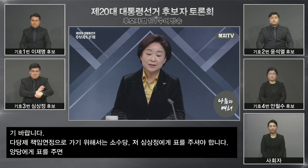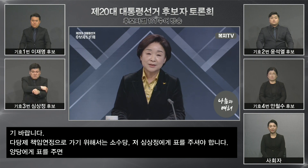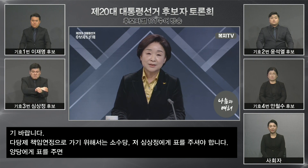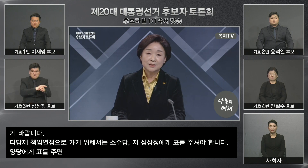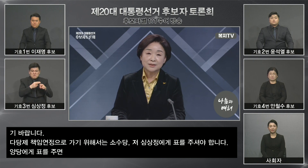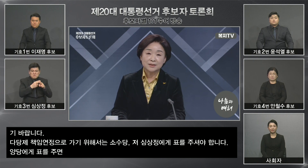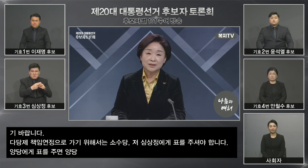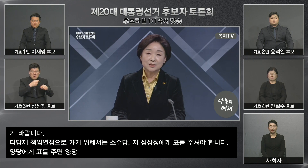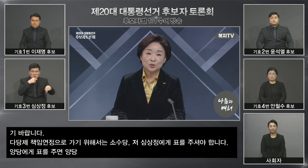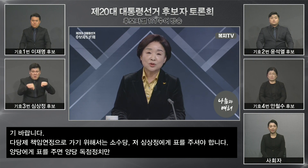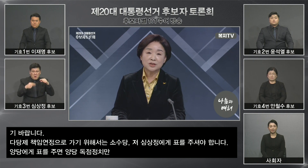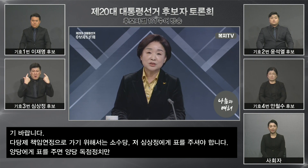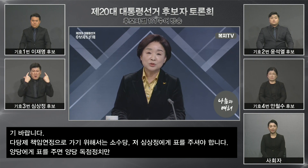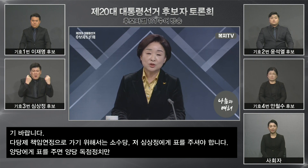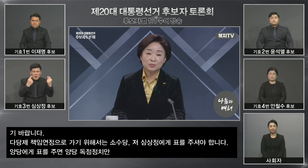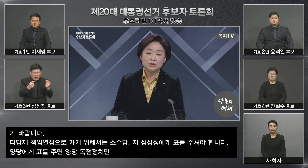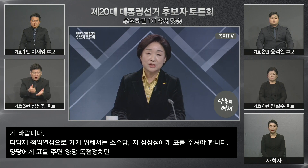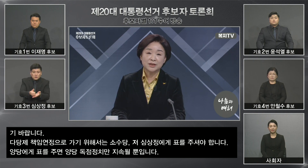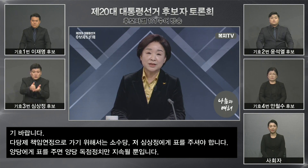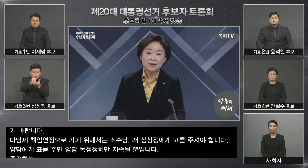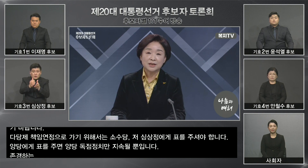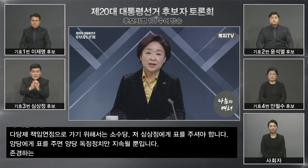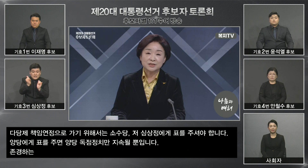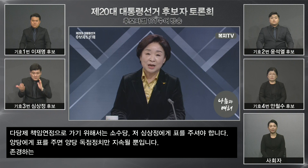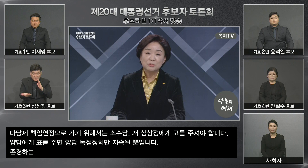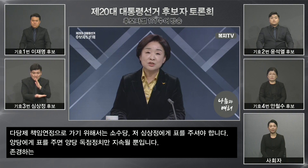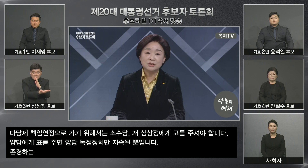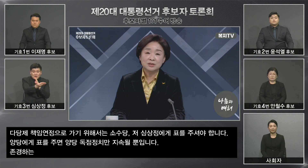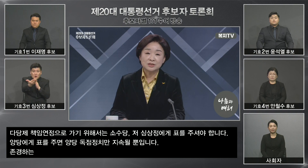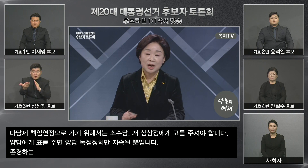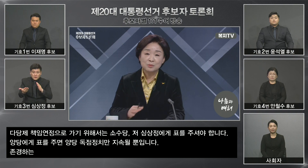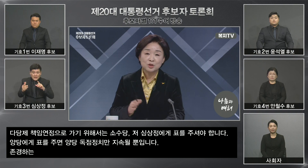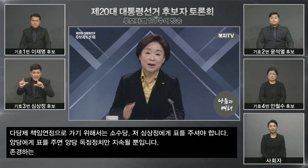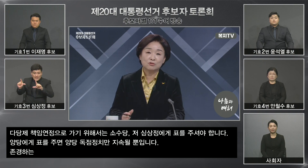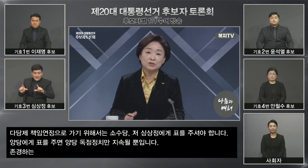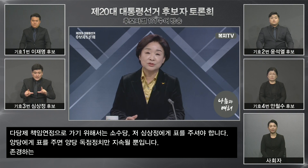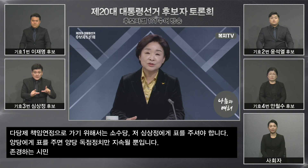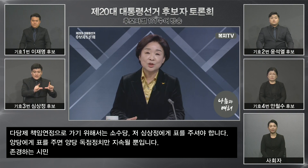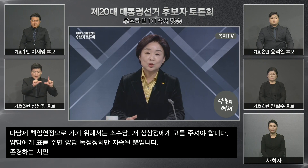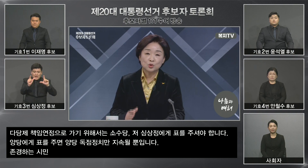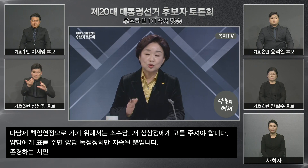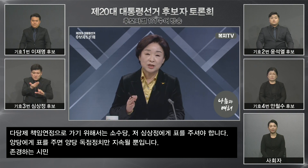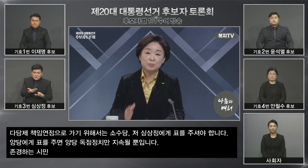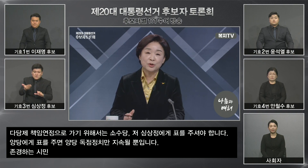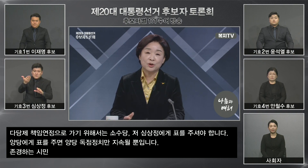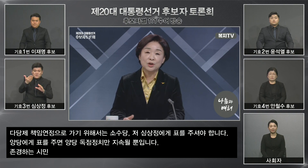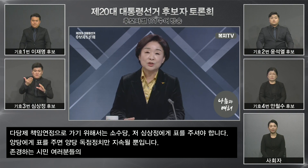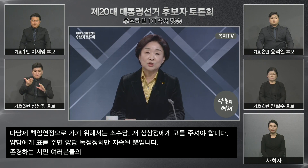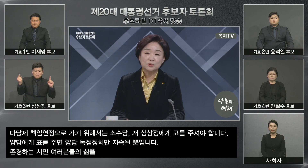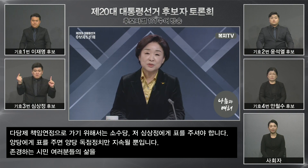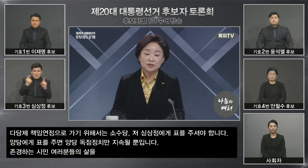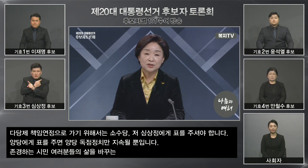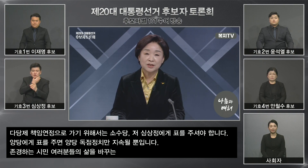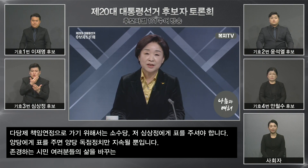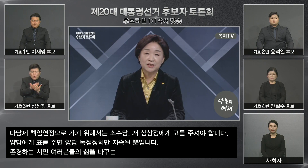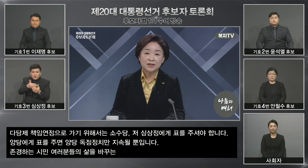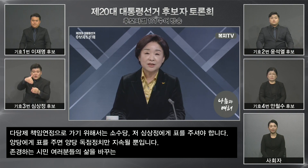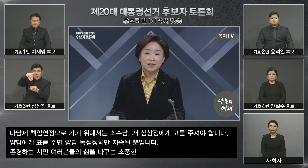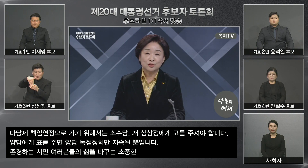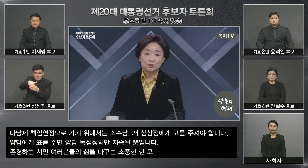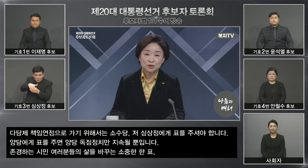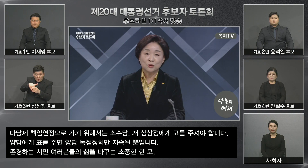뿐입니다. 존경하는 시민 여러분들의 삶을 바꾸는 소중한 한 표 저